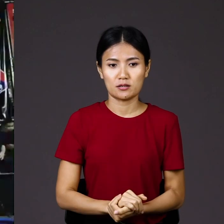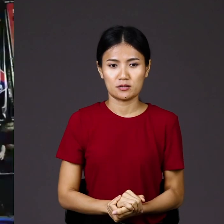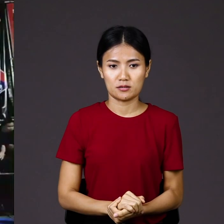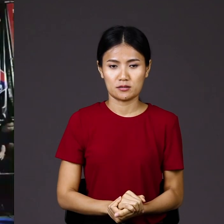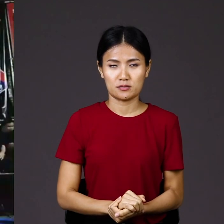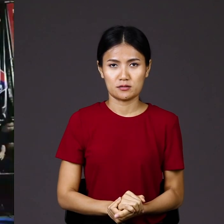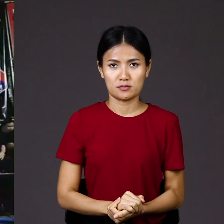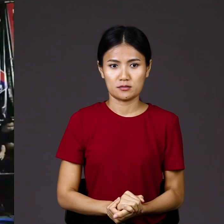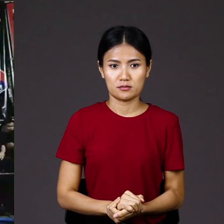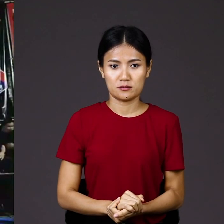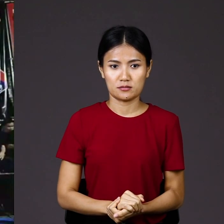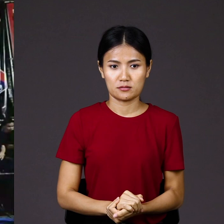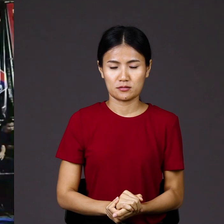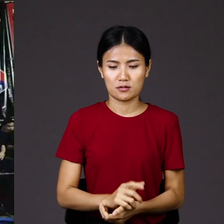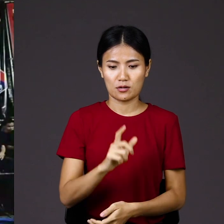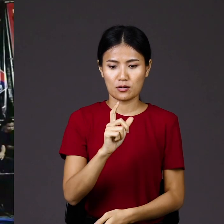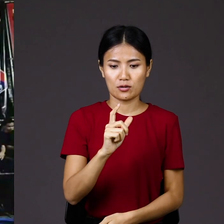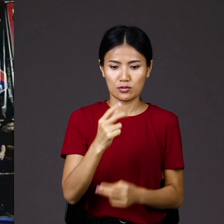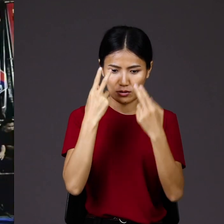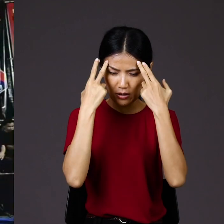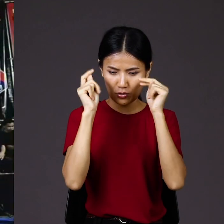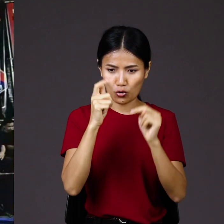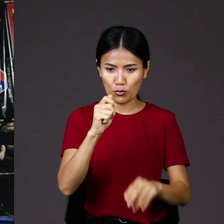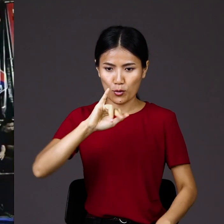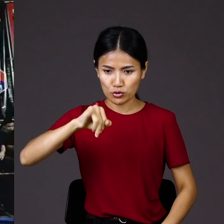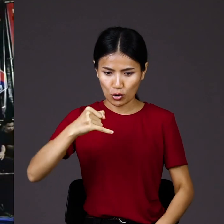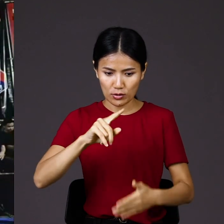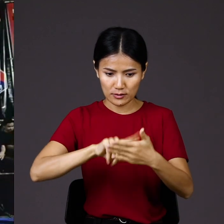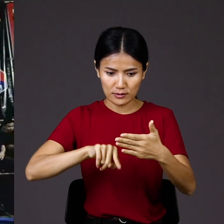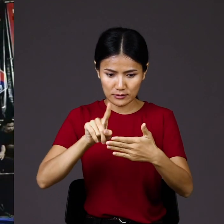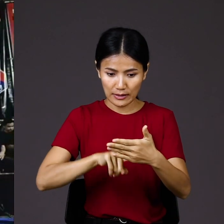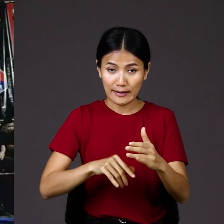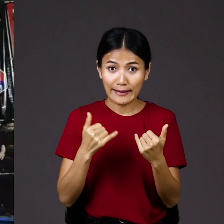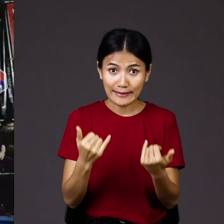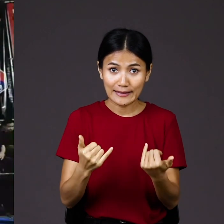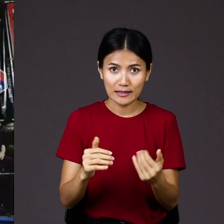เพราะในทางกลับกันครับพี่น้องการเลือกตั้งอบจ